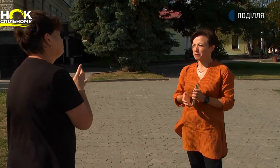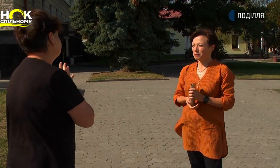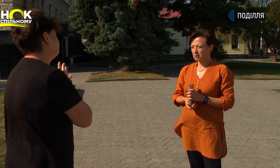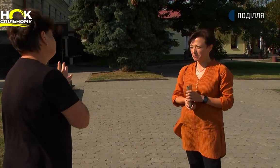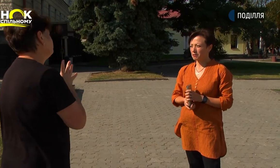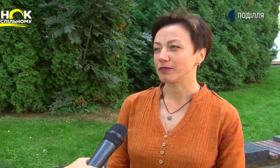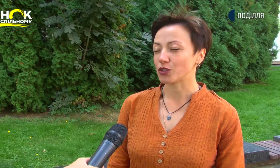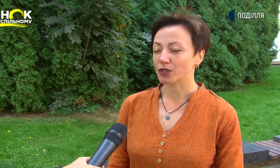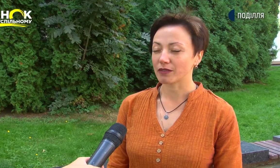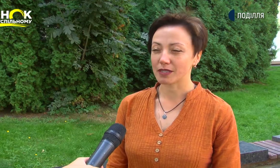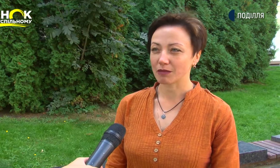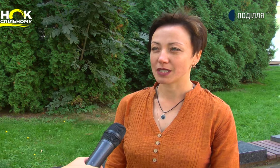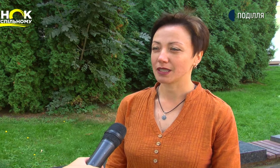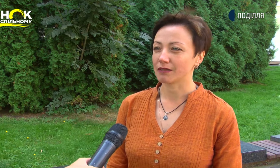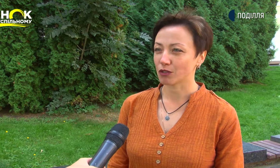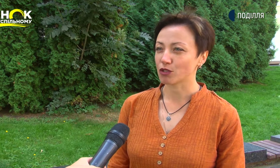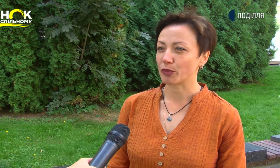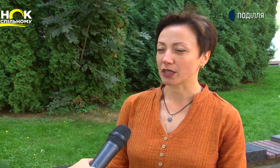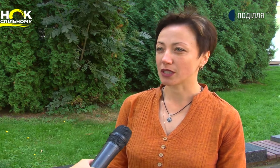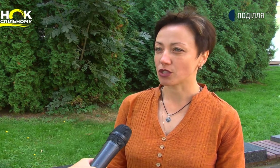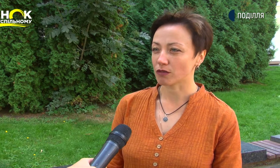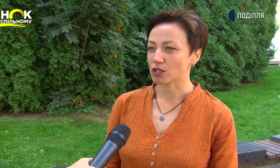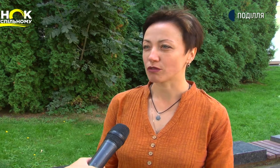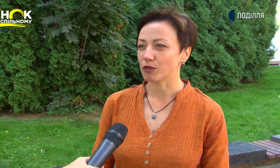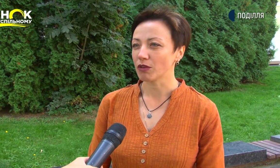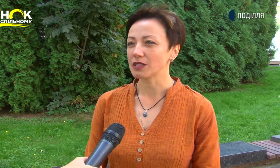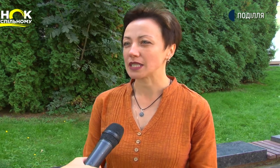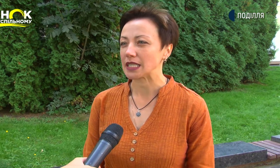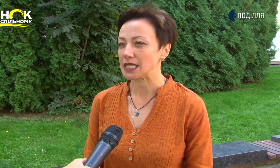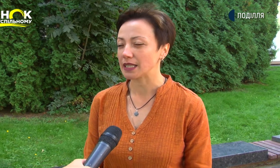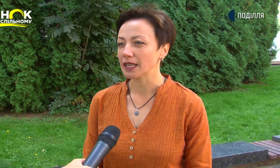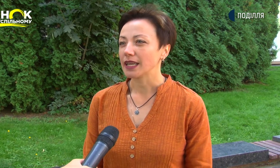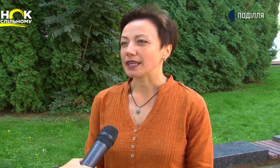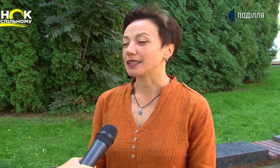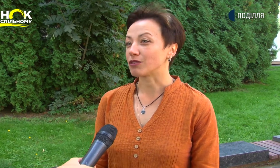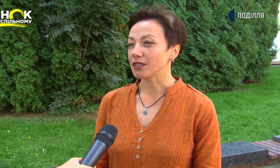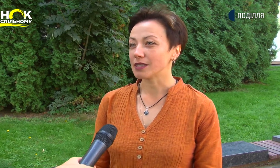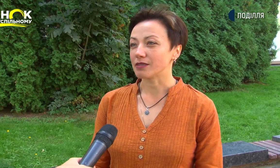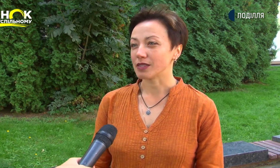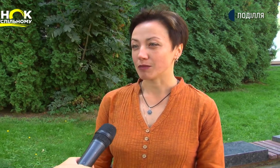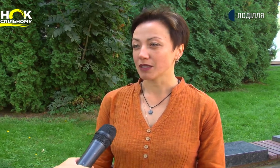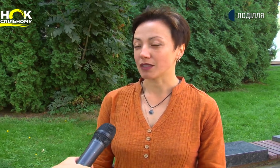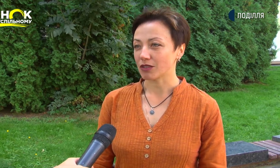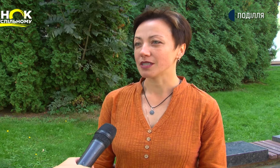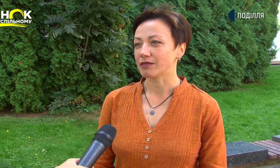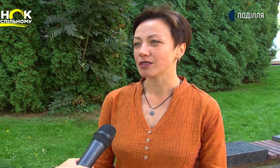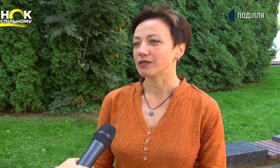і її. 80-90 перекладачів жестової мови – це є діти, які народилися в сім'ях. Народилися, виросли в